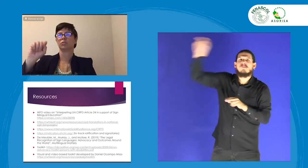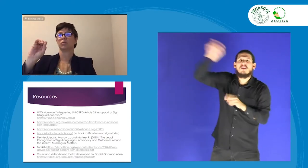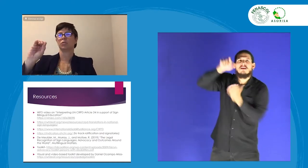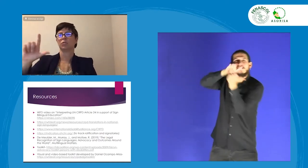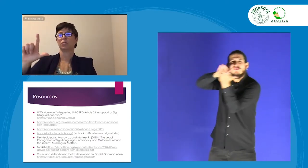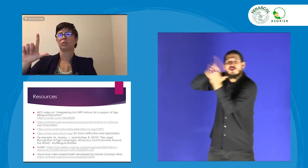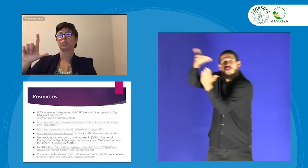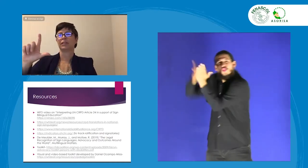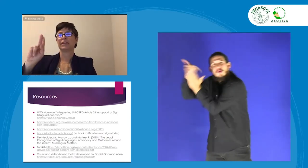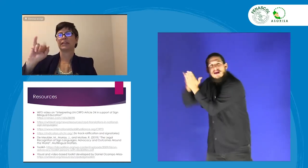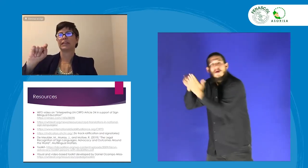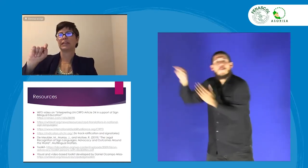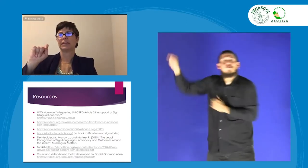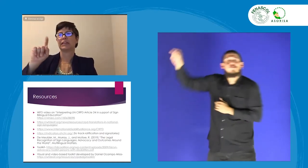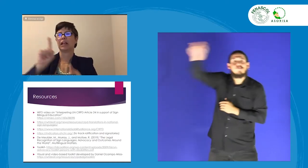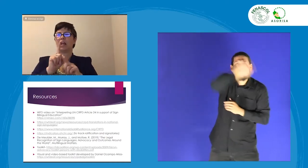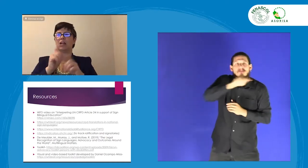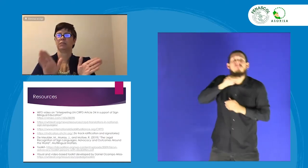en internet.